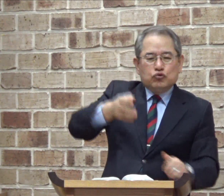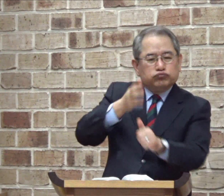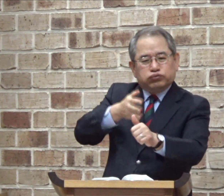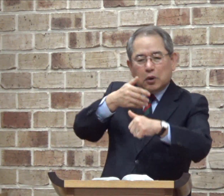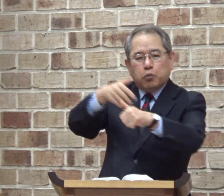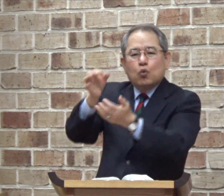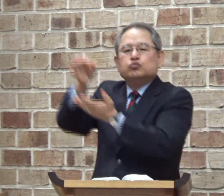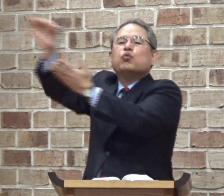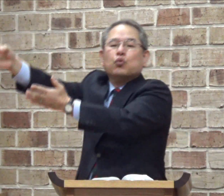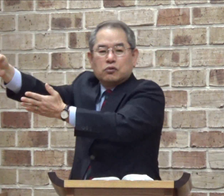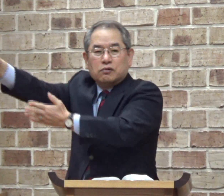교회가